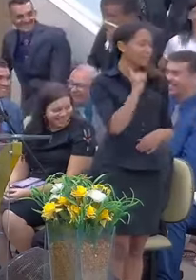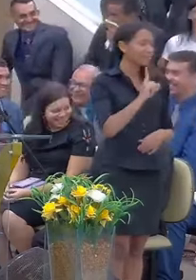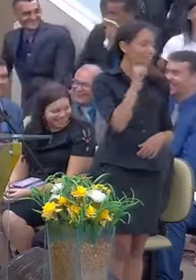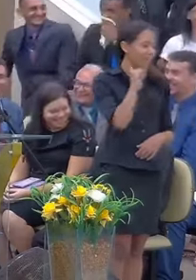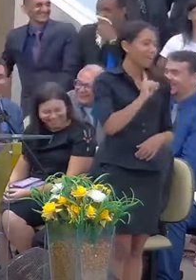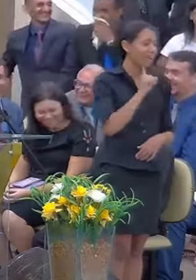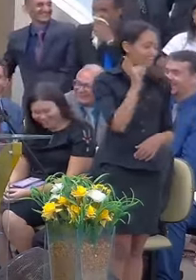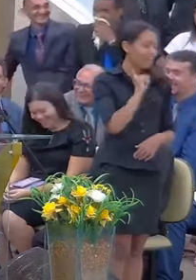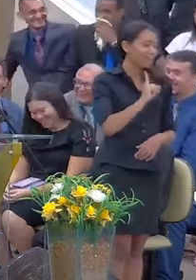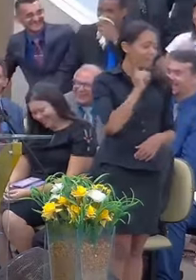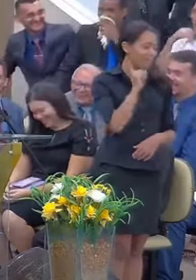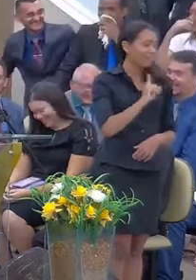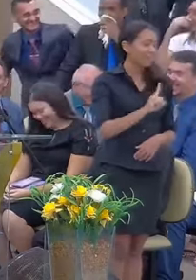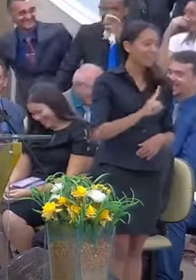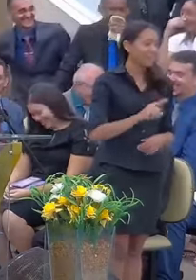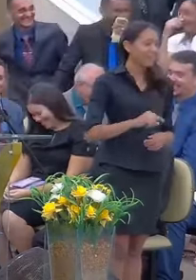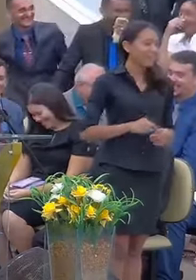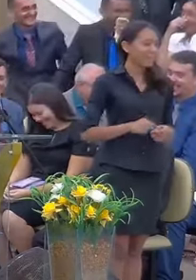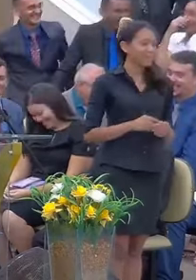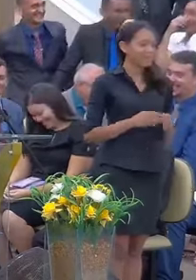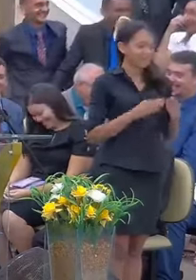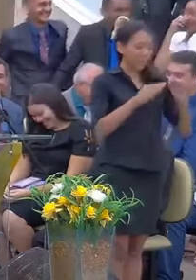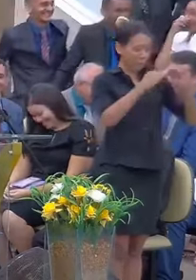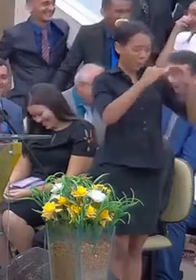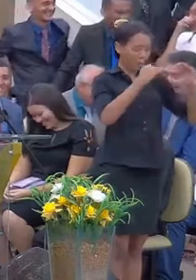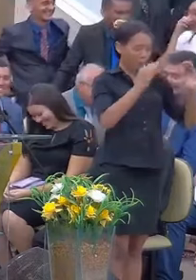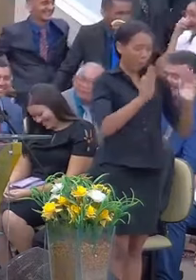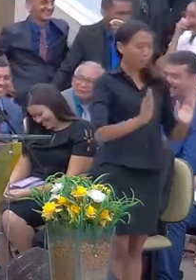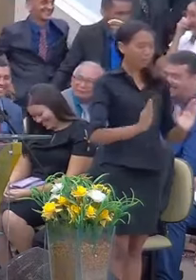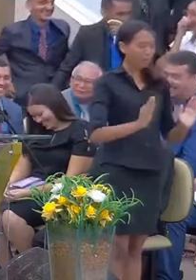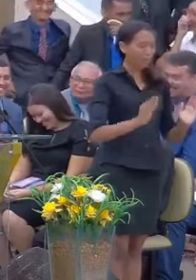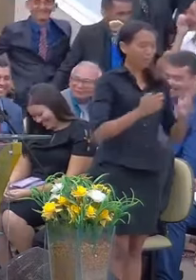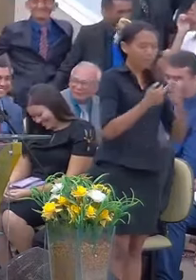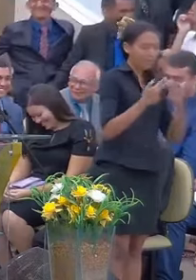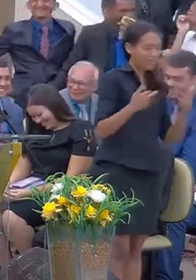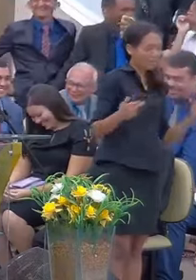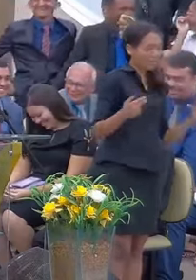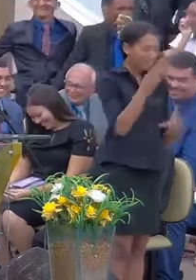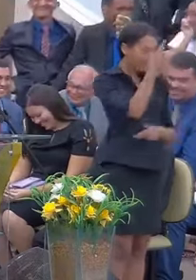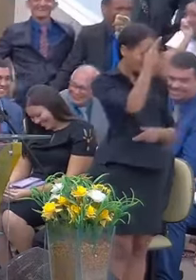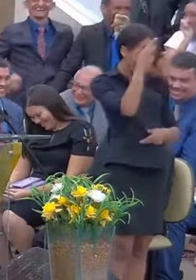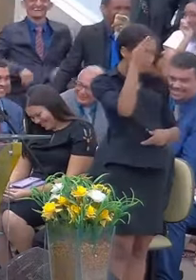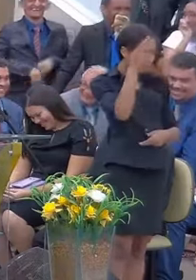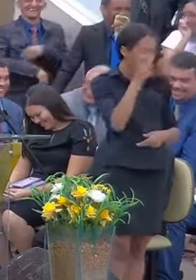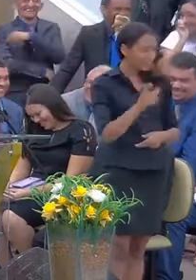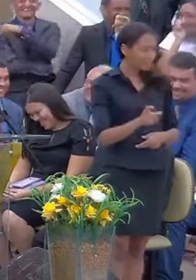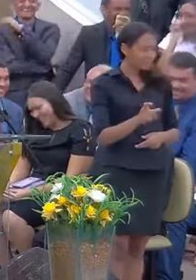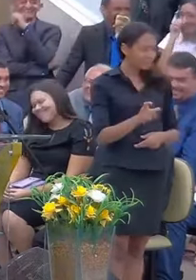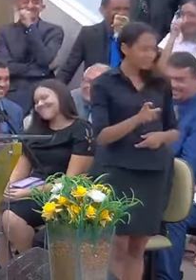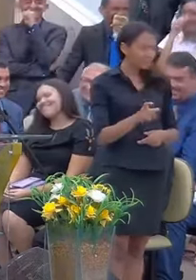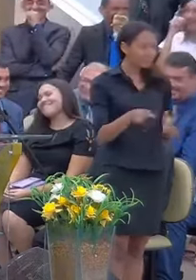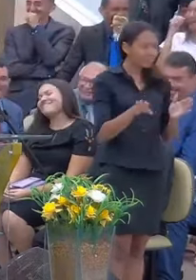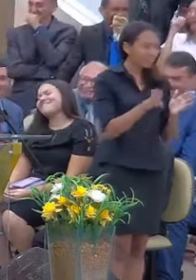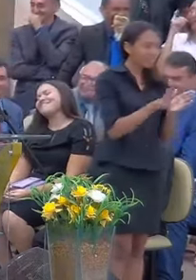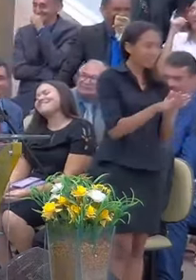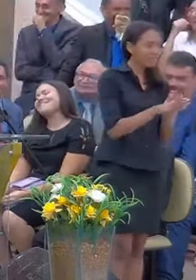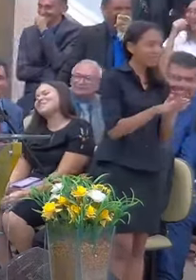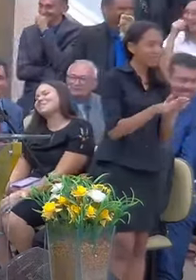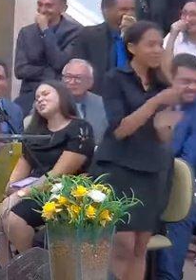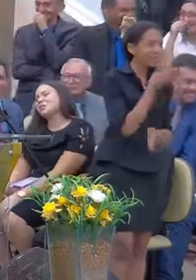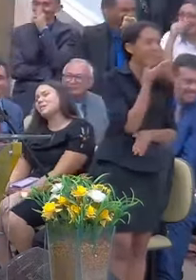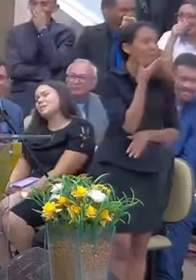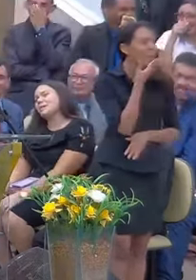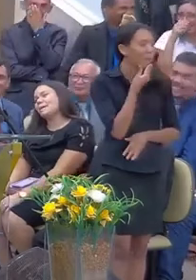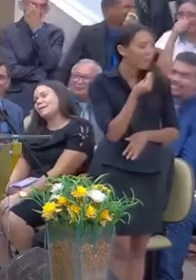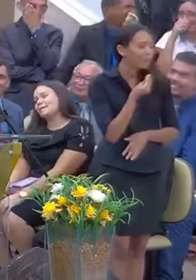Lotado de gente. Aí um irmão chegou e disse, pastor, o